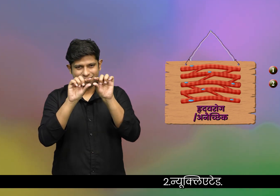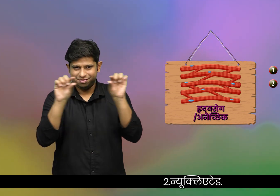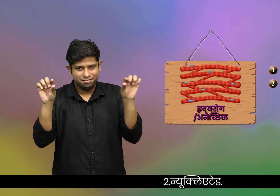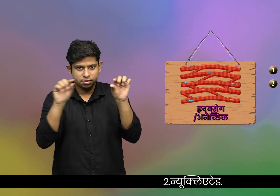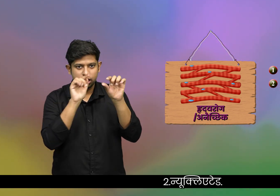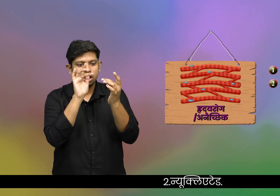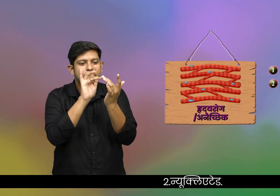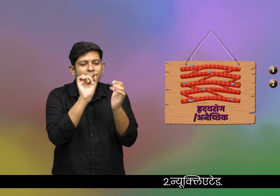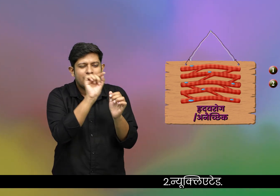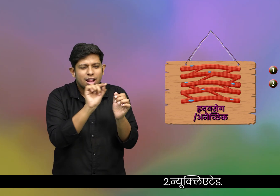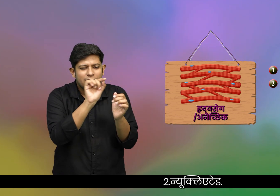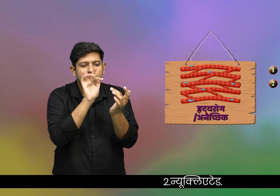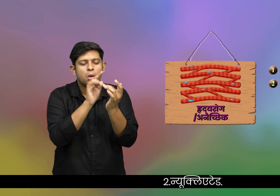न्यूक्लियर.